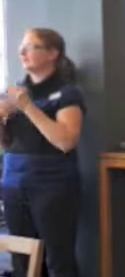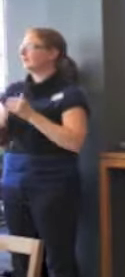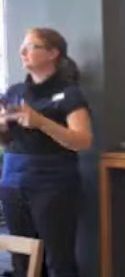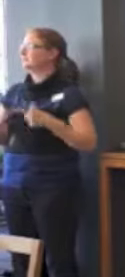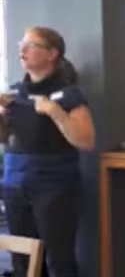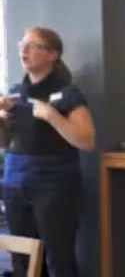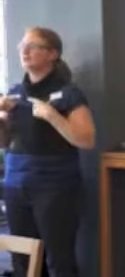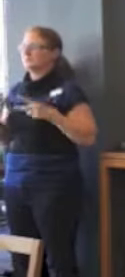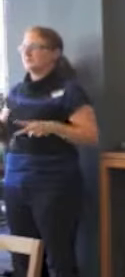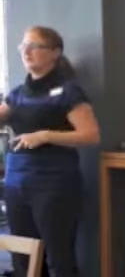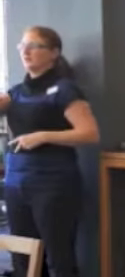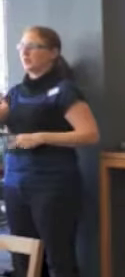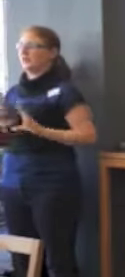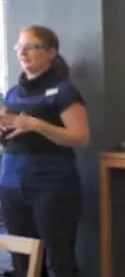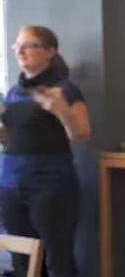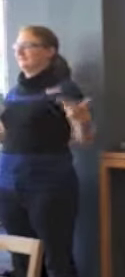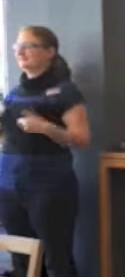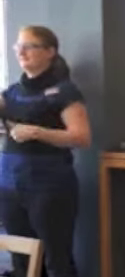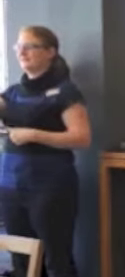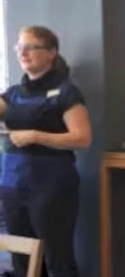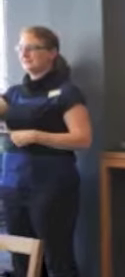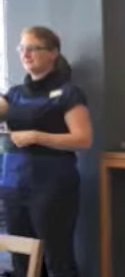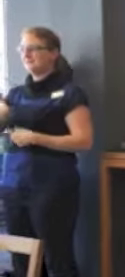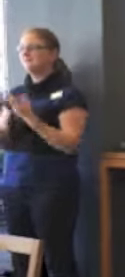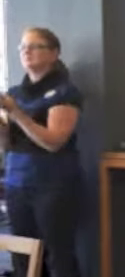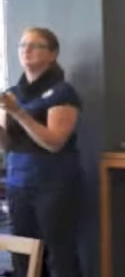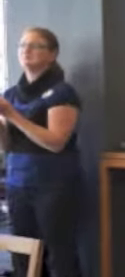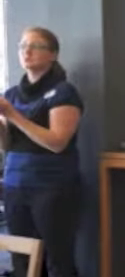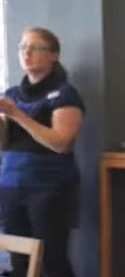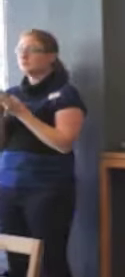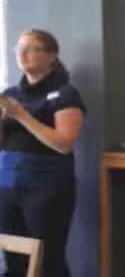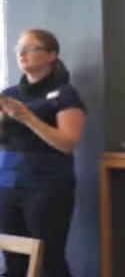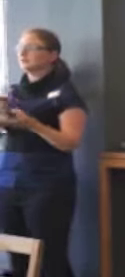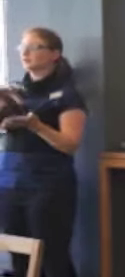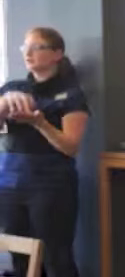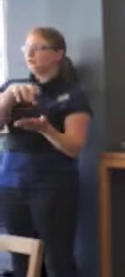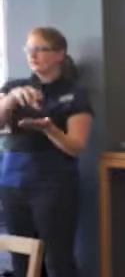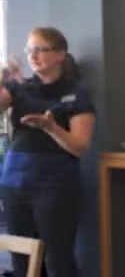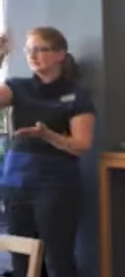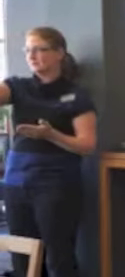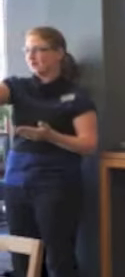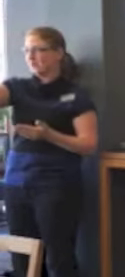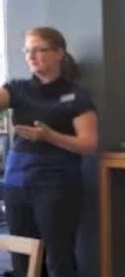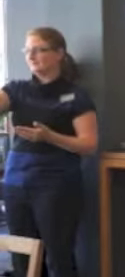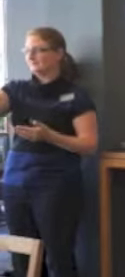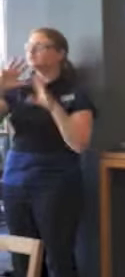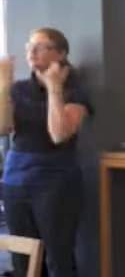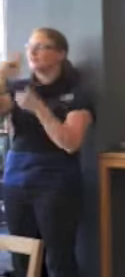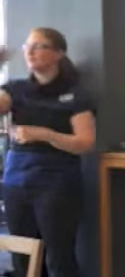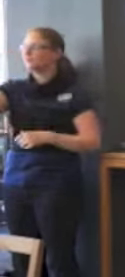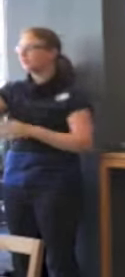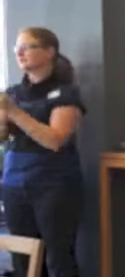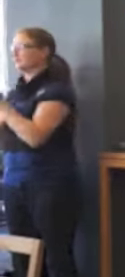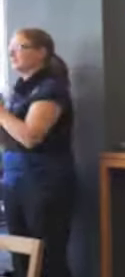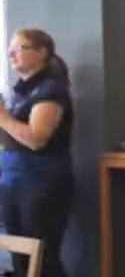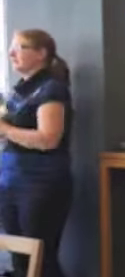arbetslösa och regionala tillväxtsatsningar. Helt enkelt att matcha staten av sociala företag med arbetslösa och